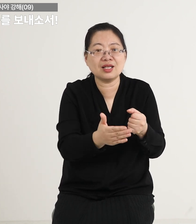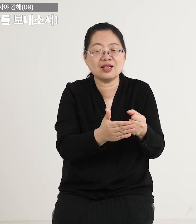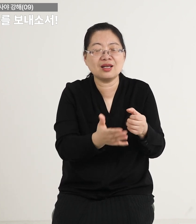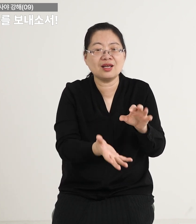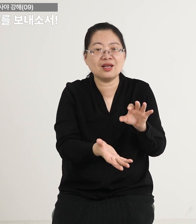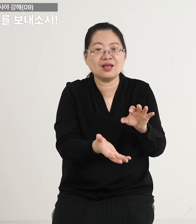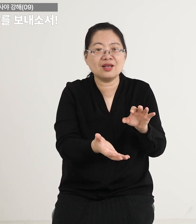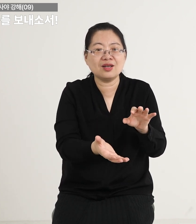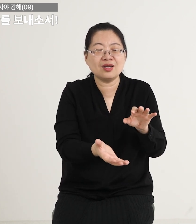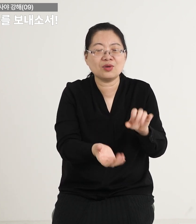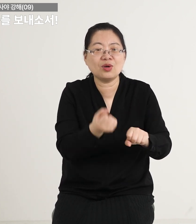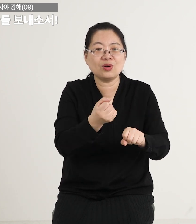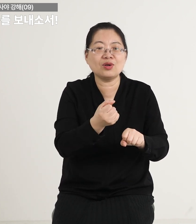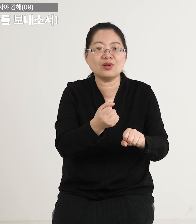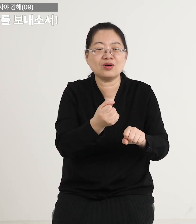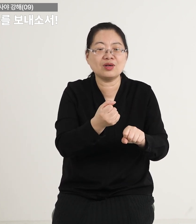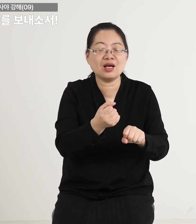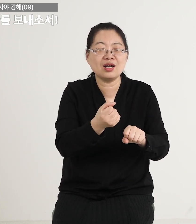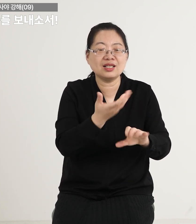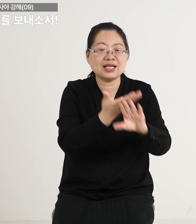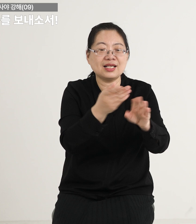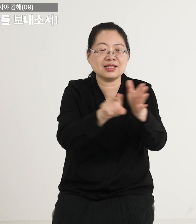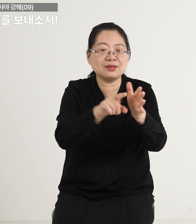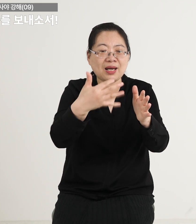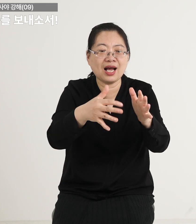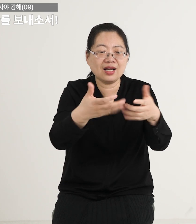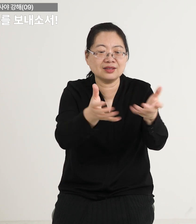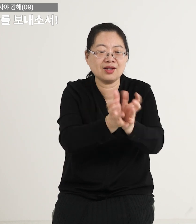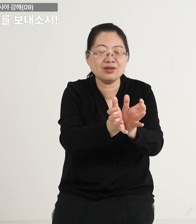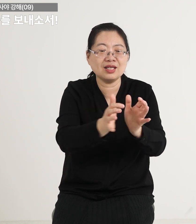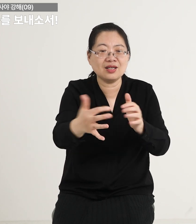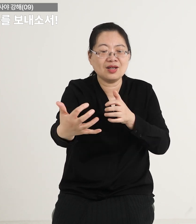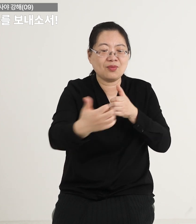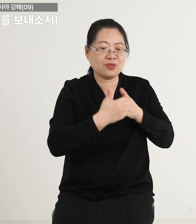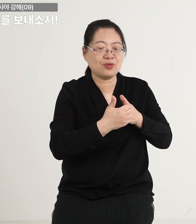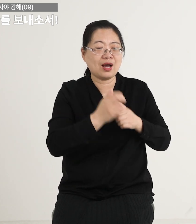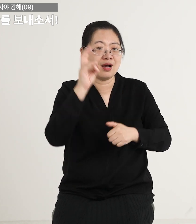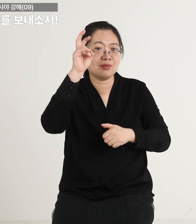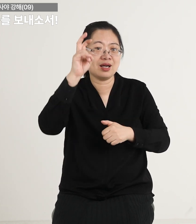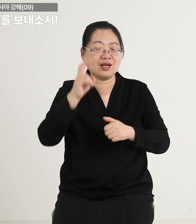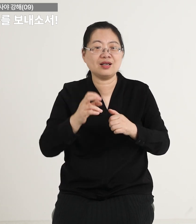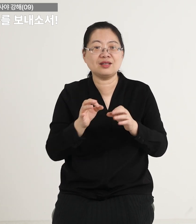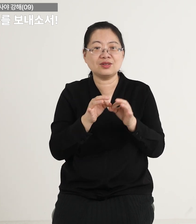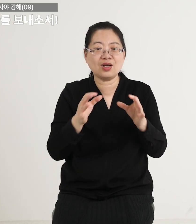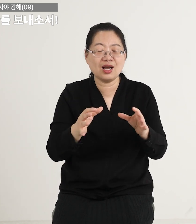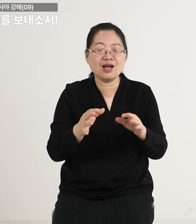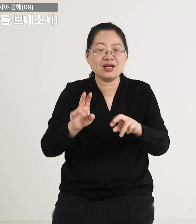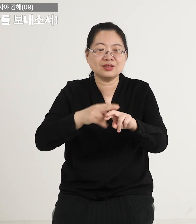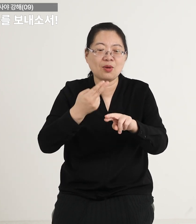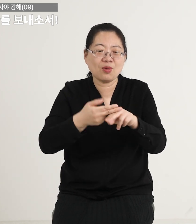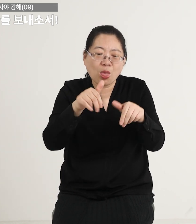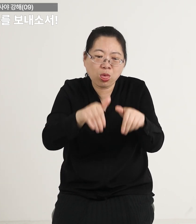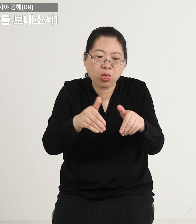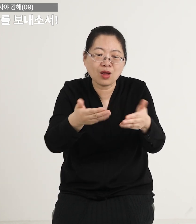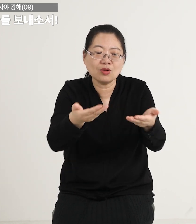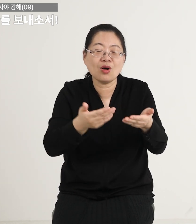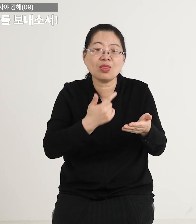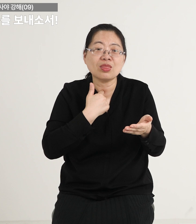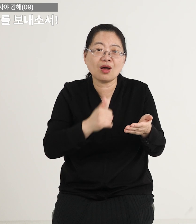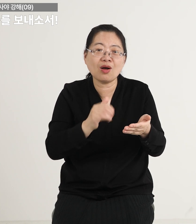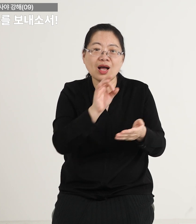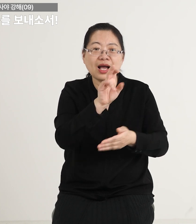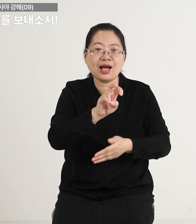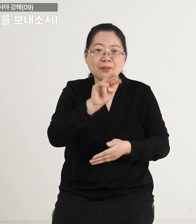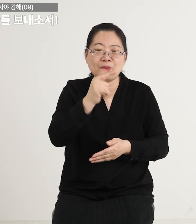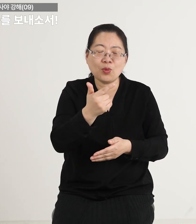바벨론이든 애굽이든 이 나라를 먹으러 들어올 것이다. 그동안 조공 바쳤던 여러 주변의